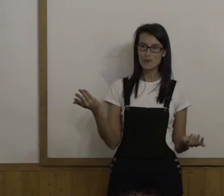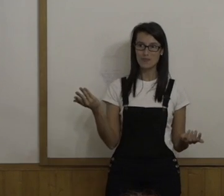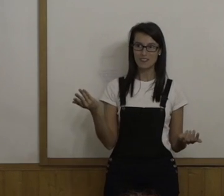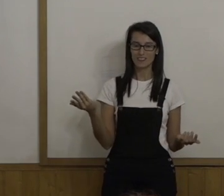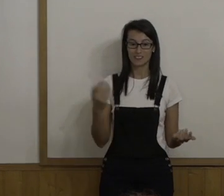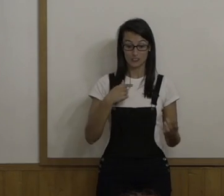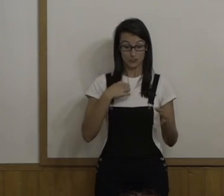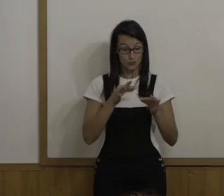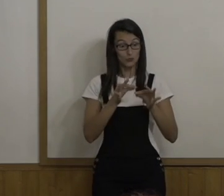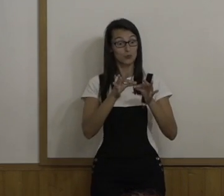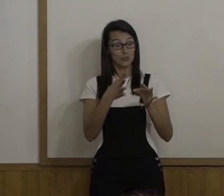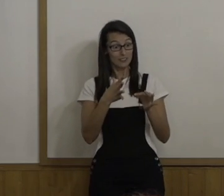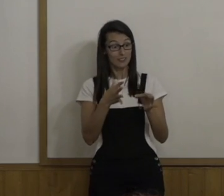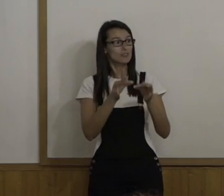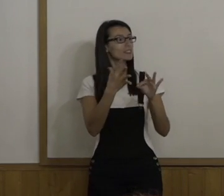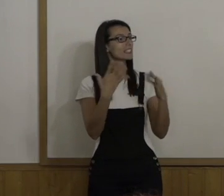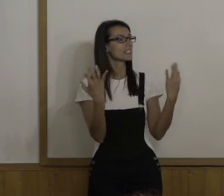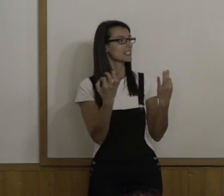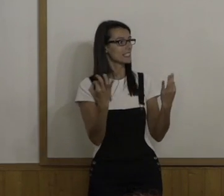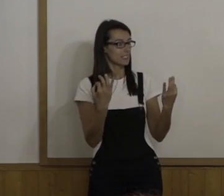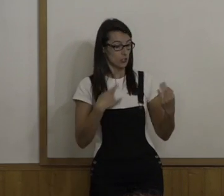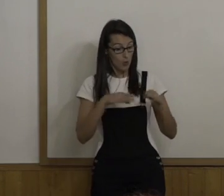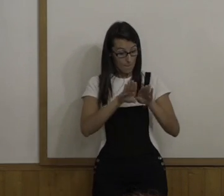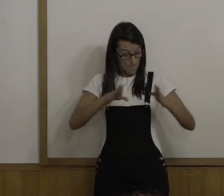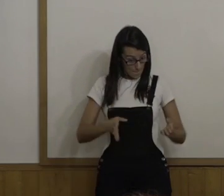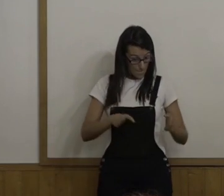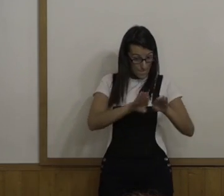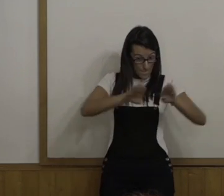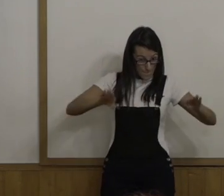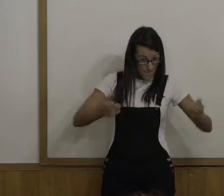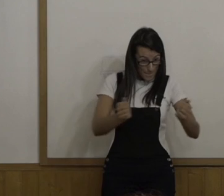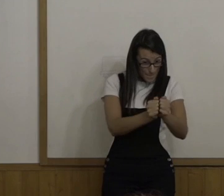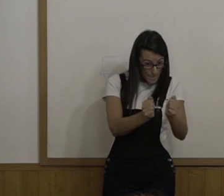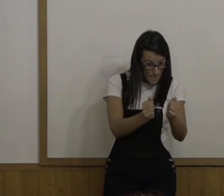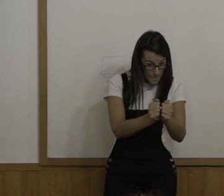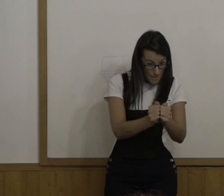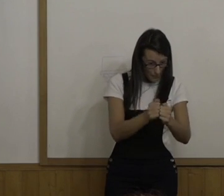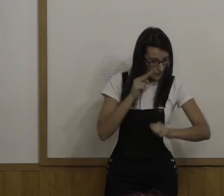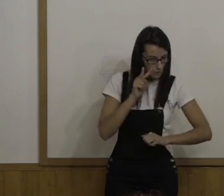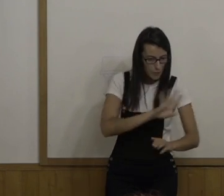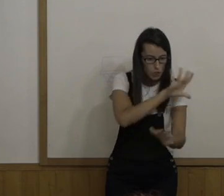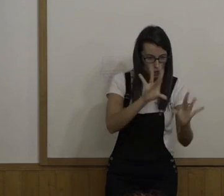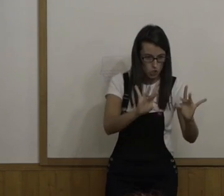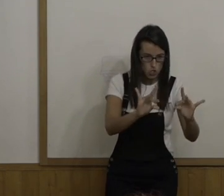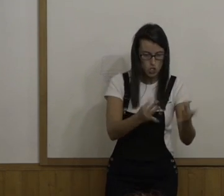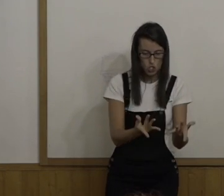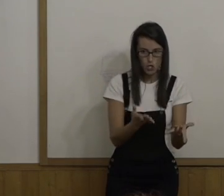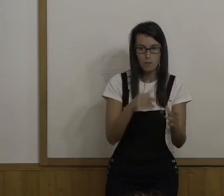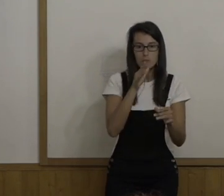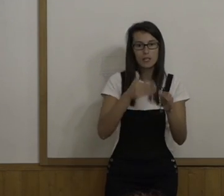tuve la suerte de ver lareiras, de tener esas lareiras físicas, que es donde, de alguna manera,